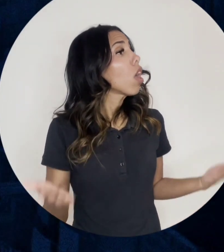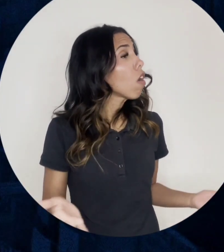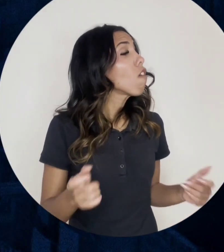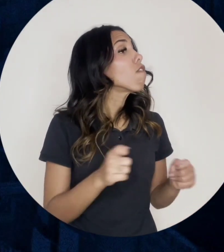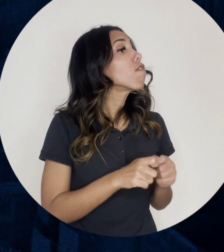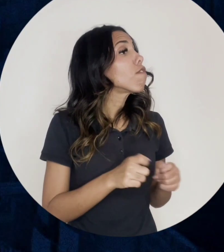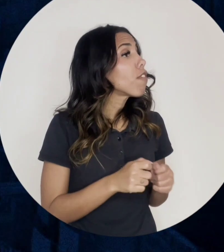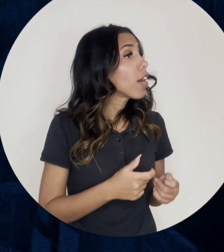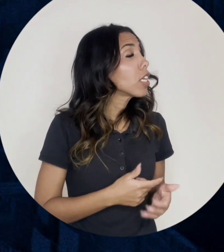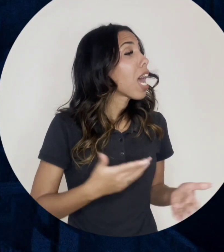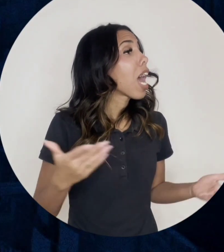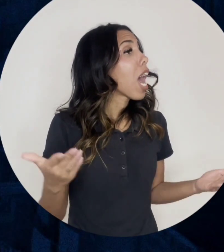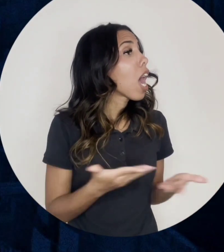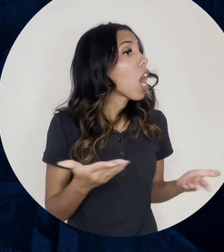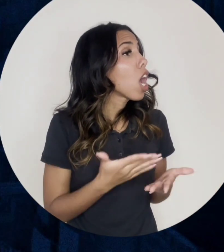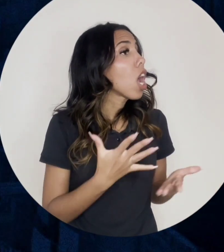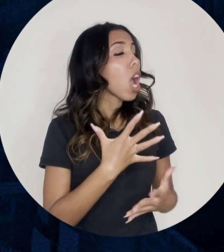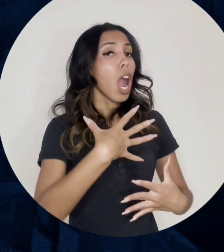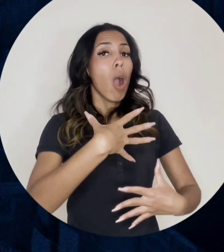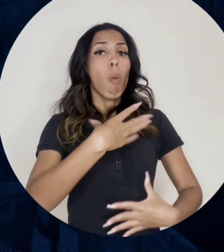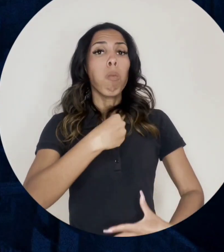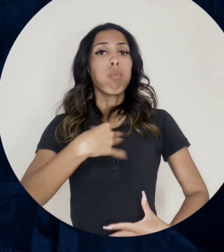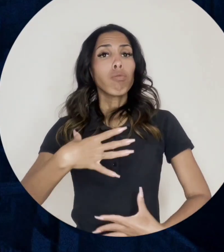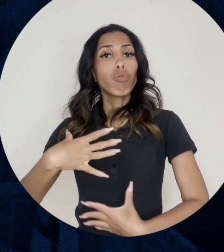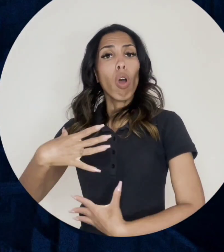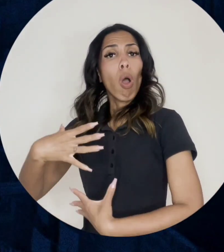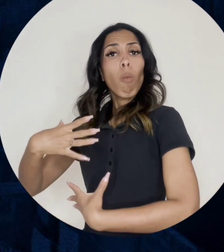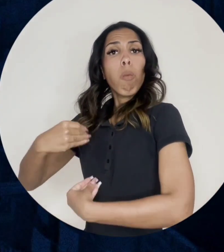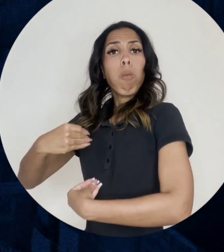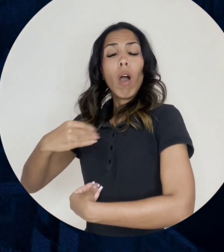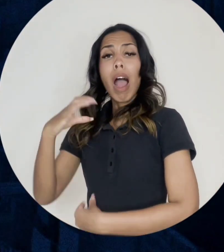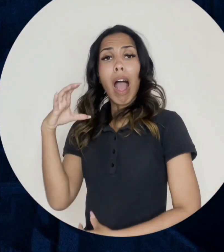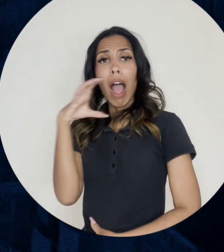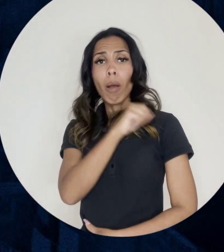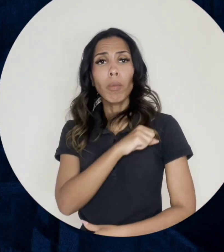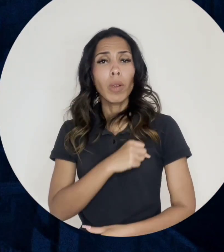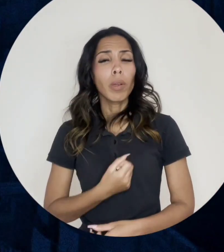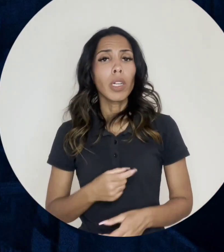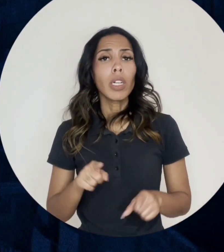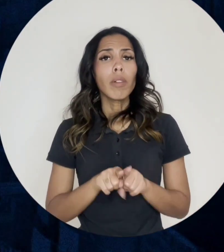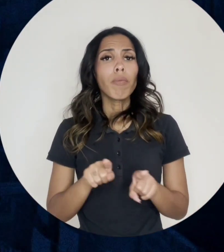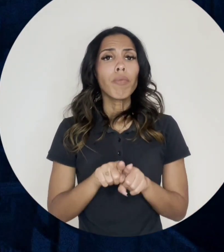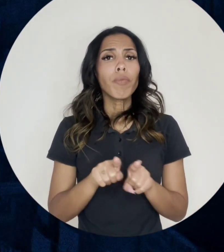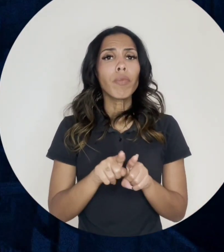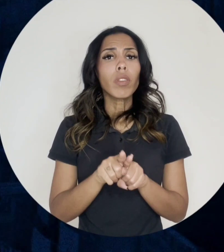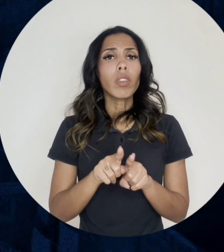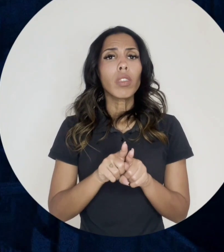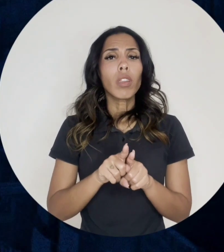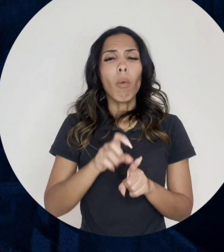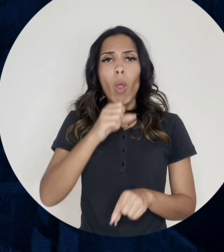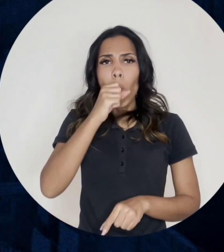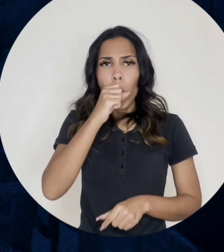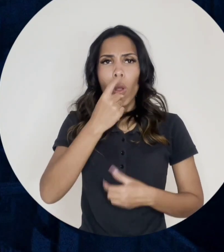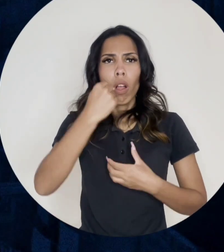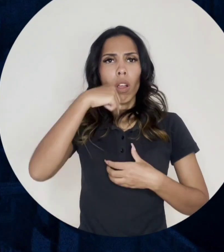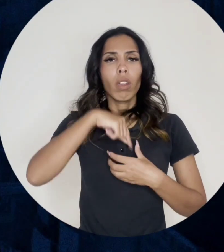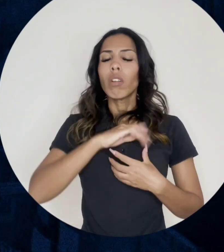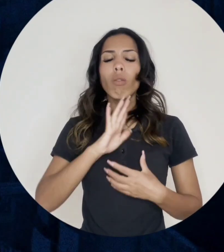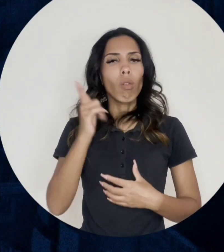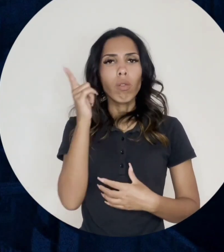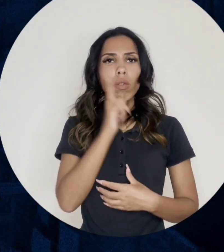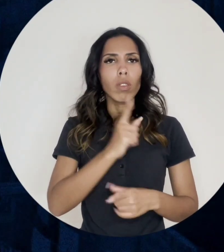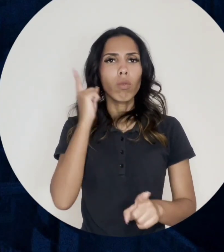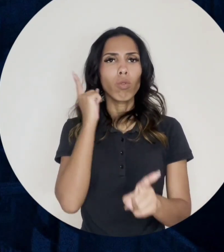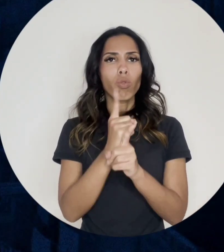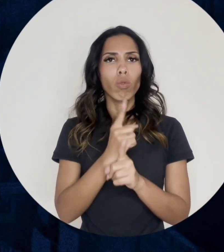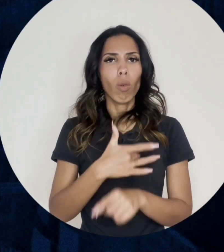faça rápido um raio-x e rápido um exame de escarro, diagnosticar a tuberculose.